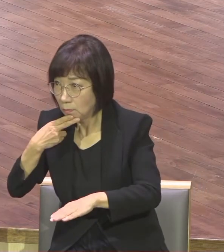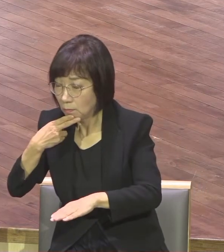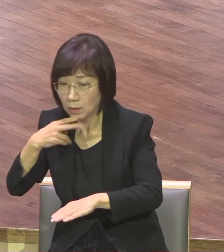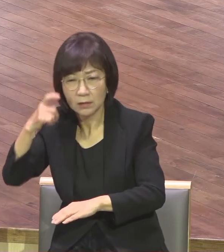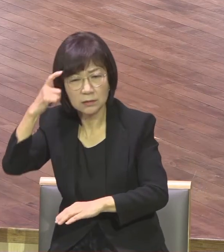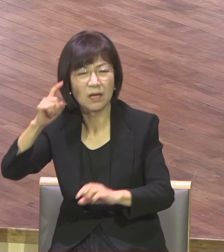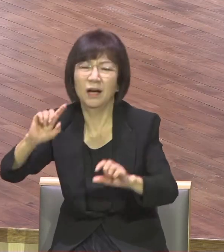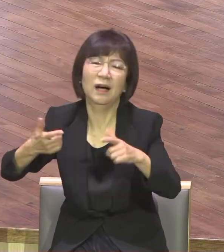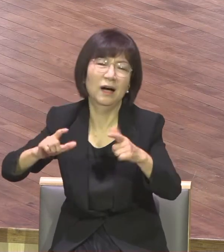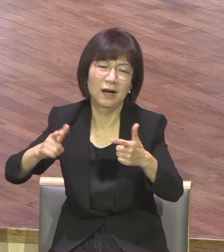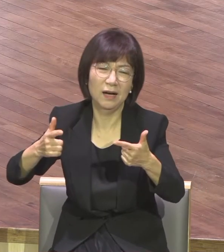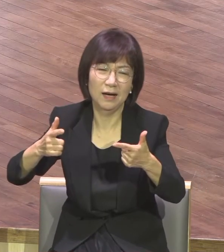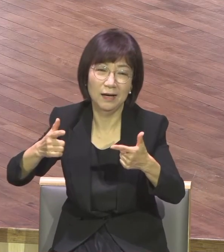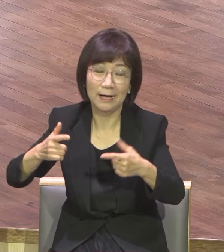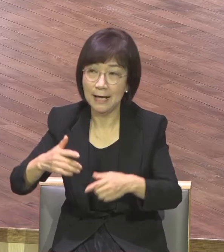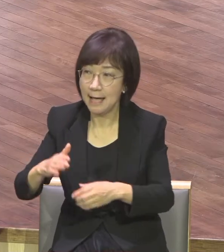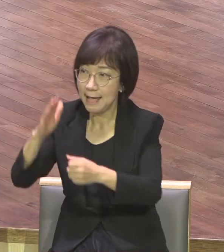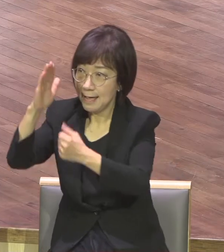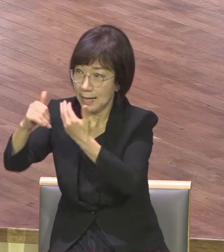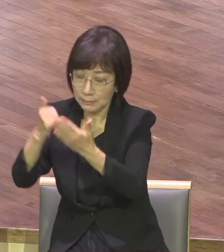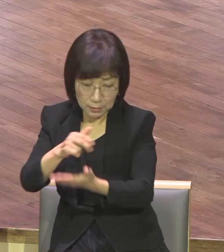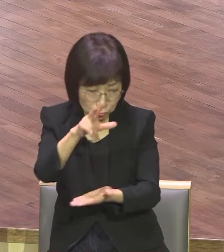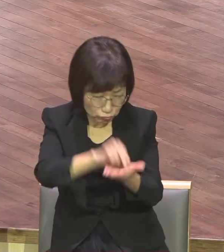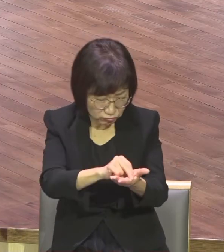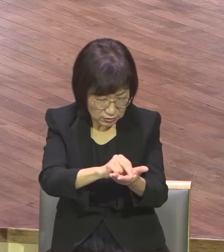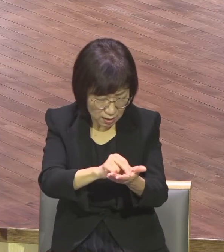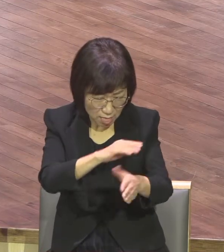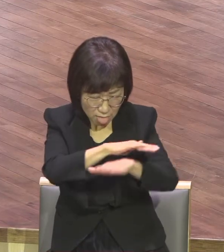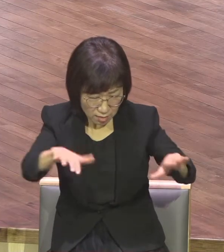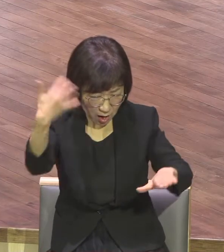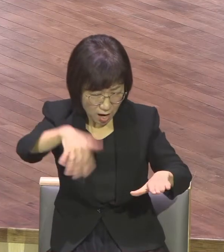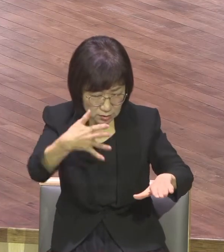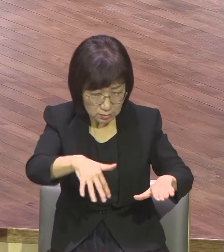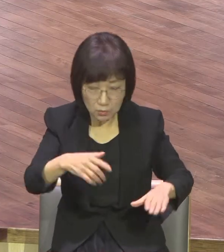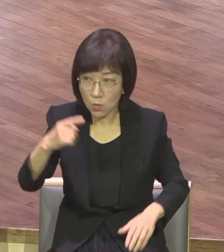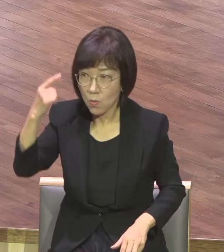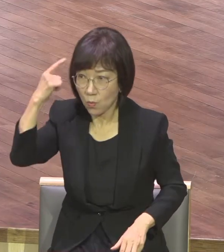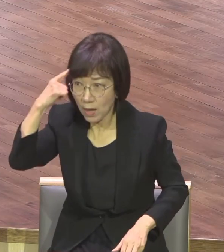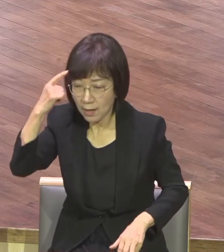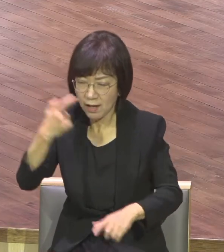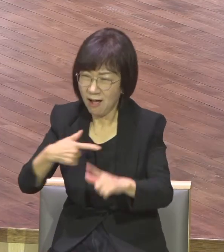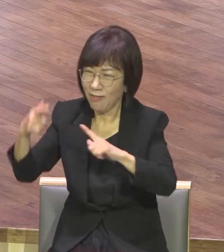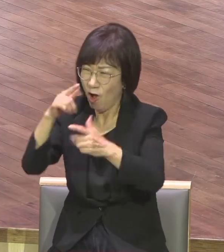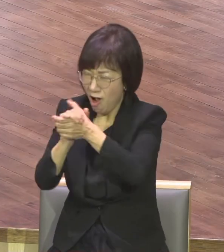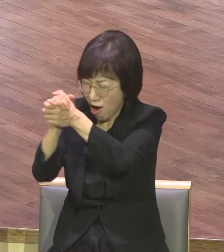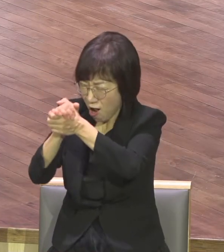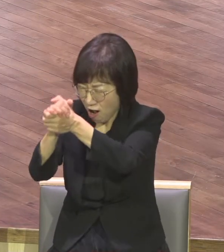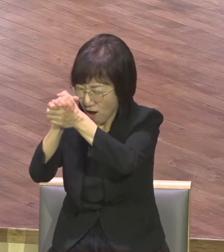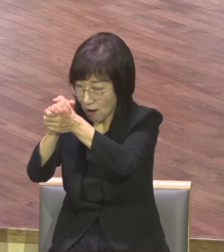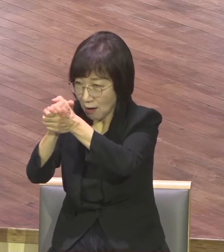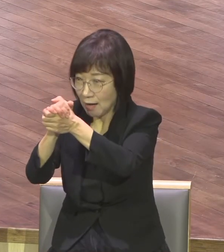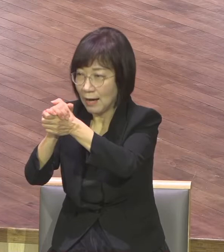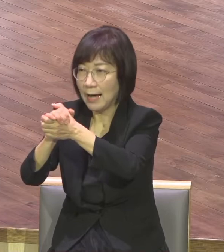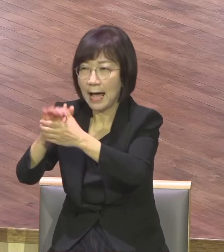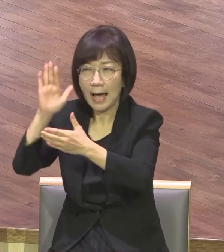오히려 하나님께서 더 좋은 것 방법으로 자신의 기도를 응답하실 것이다.